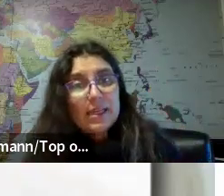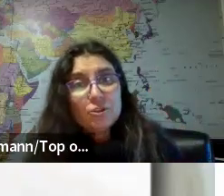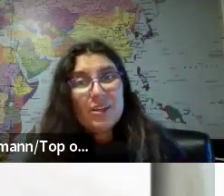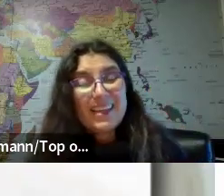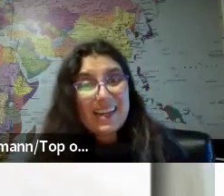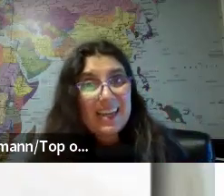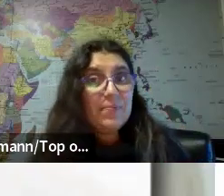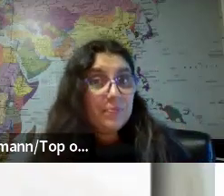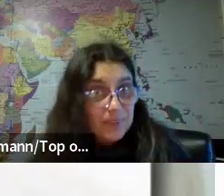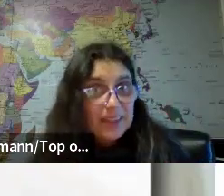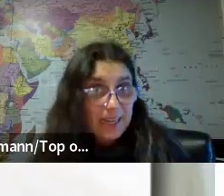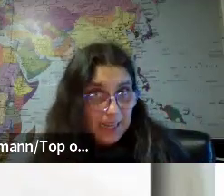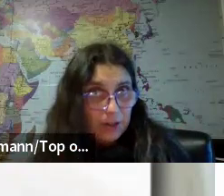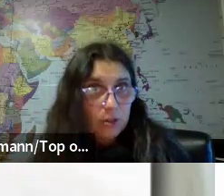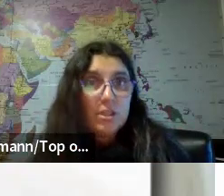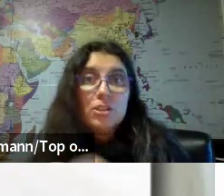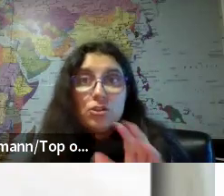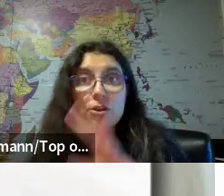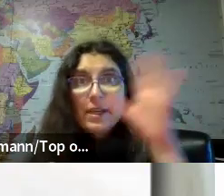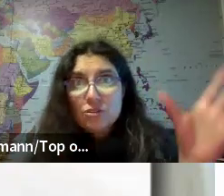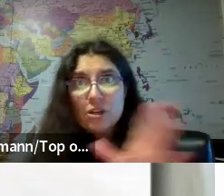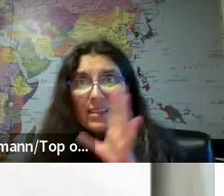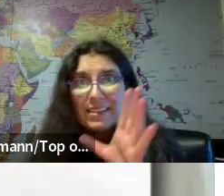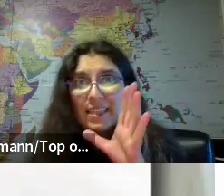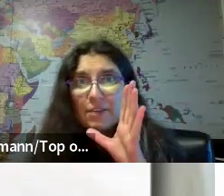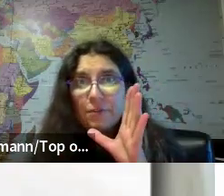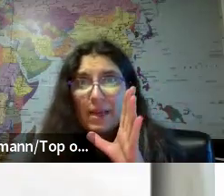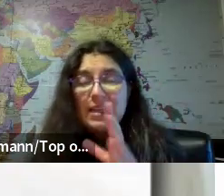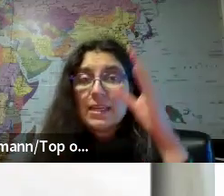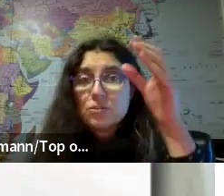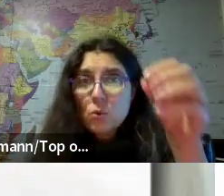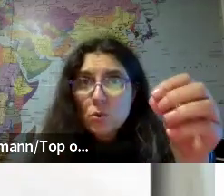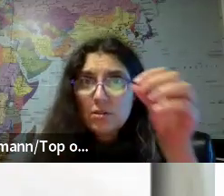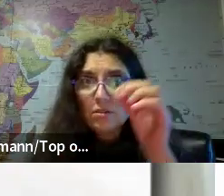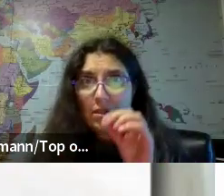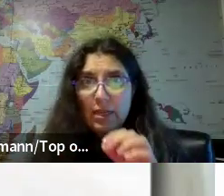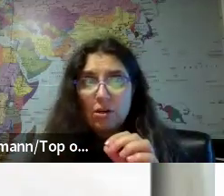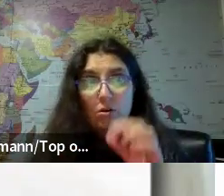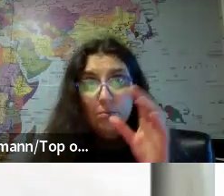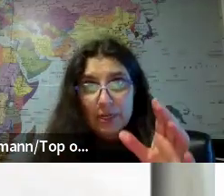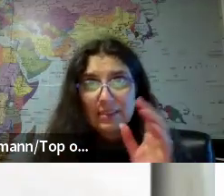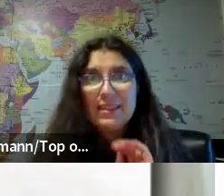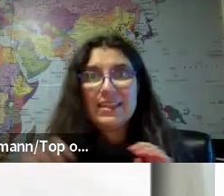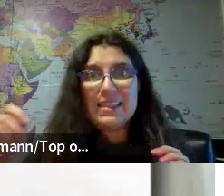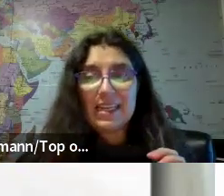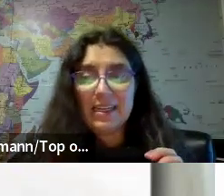es la descripción general del cargo? Todo eso en los antecedentes formales, que es uno de los componentes que